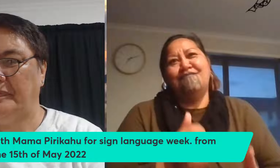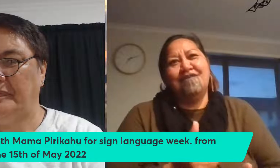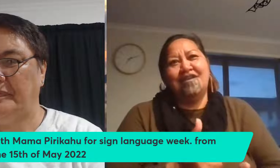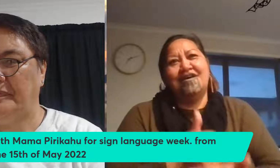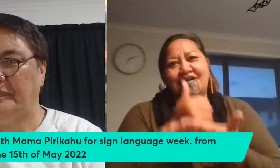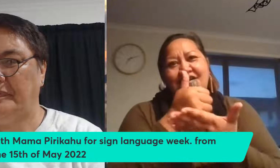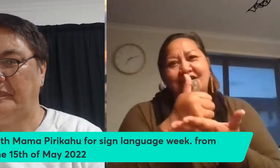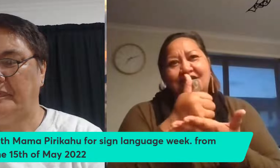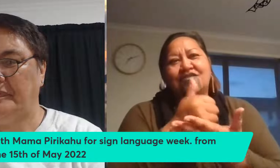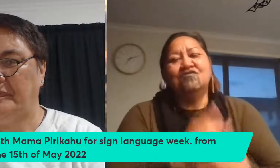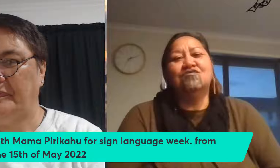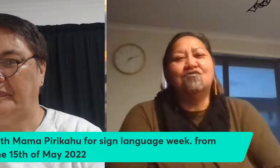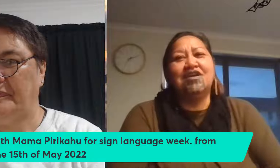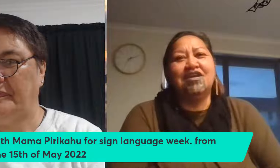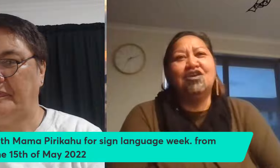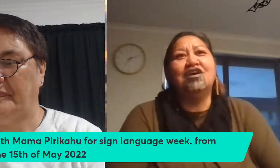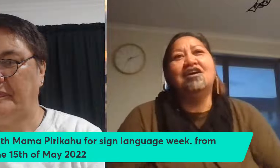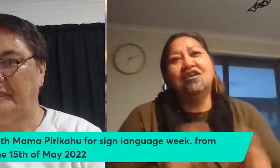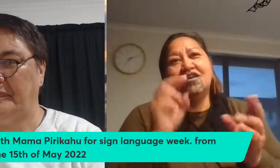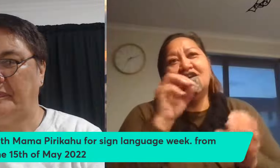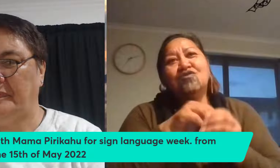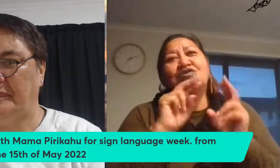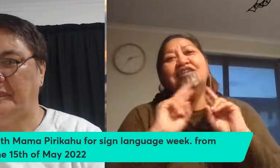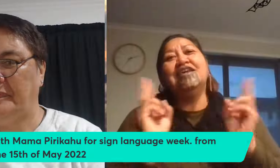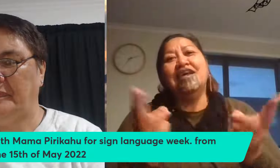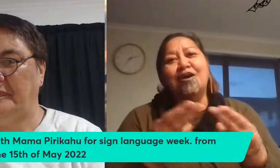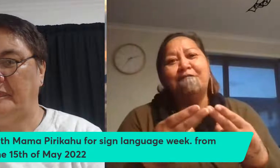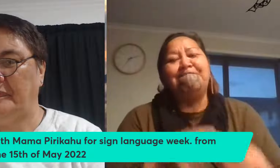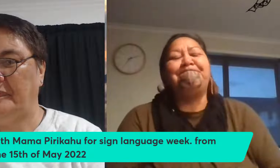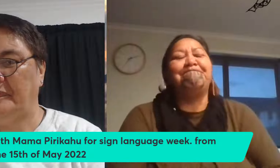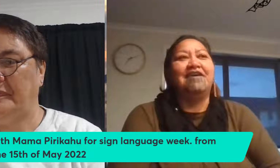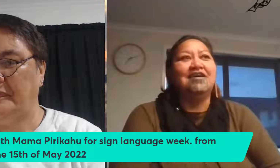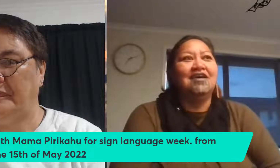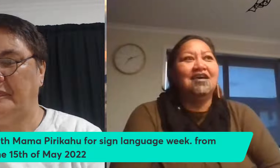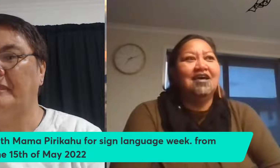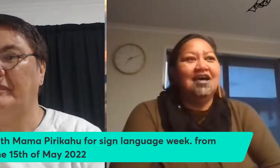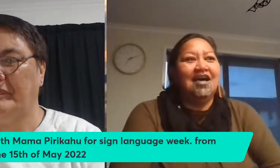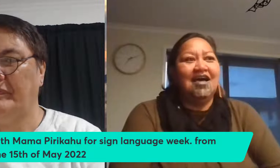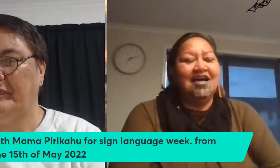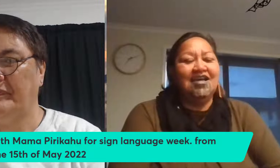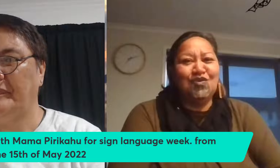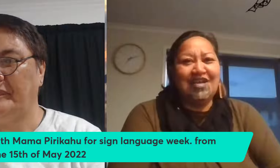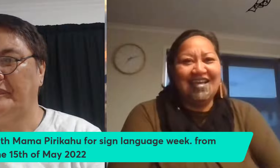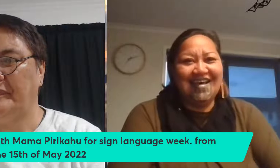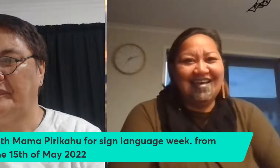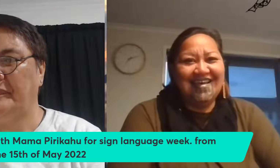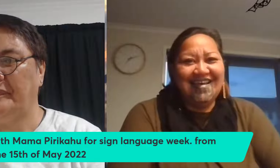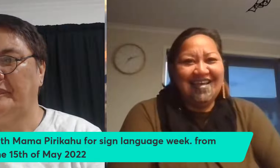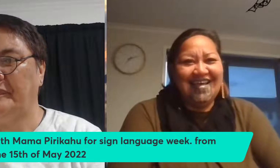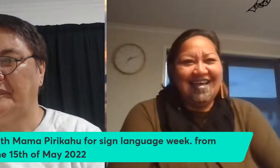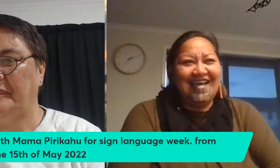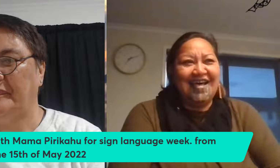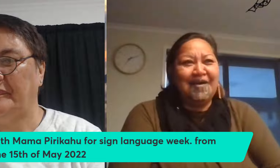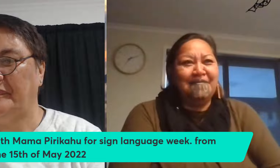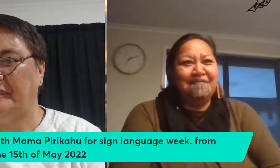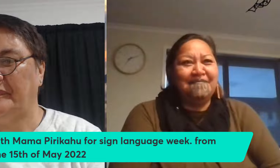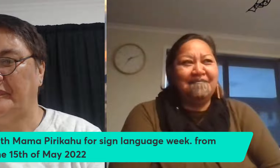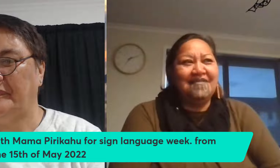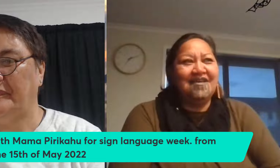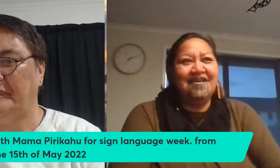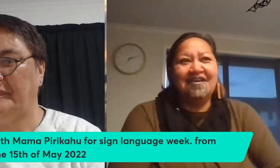e āwhina e tautoko ana I aia ki roto I tēnei ao. Nō reira,